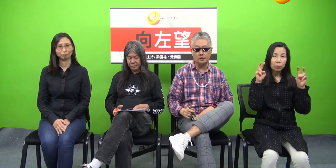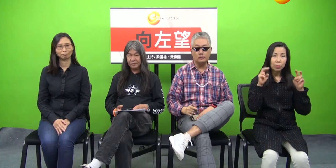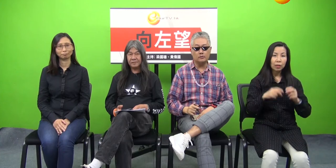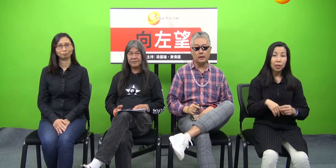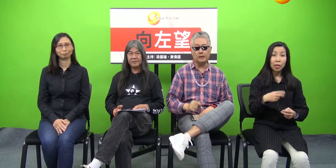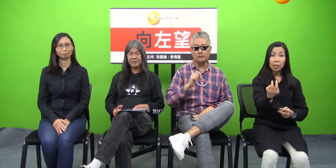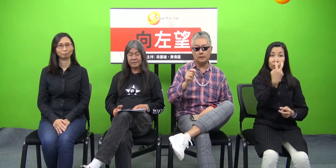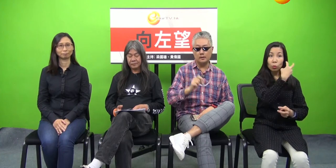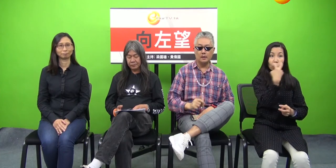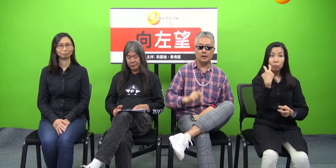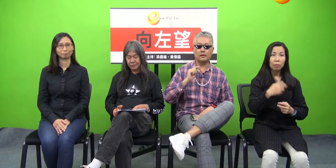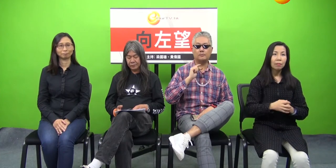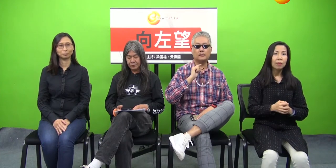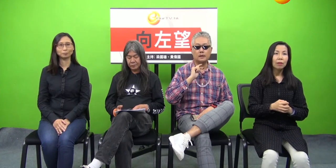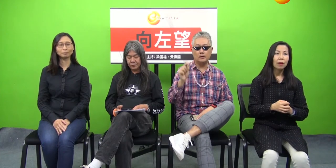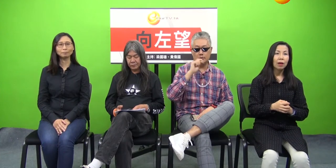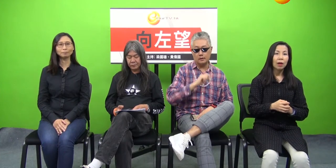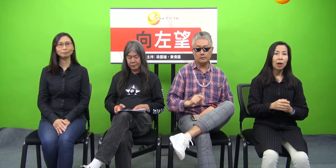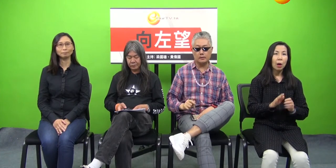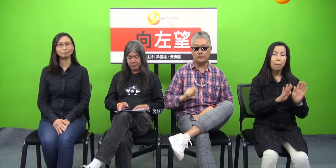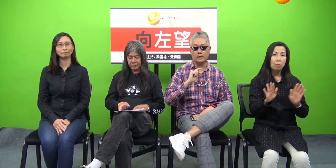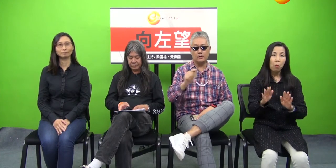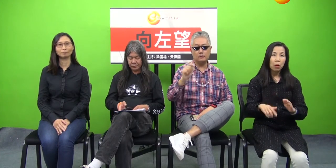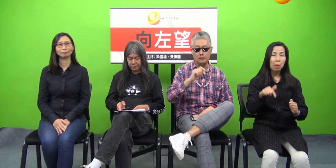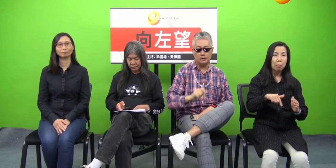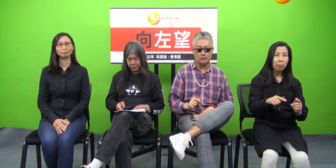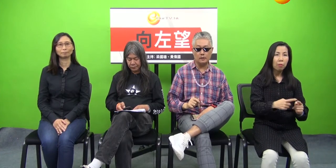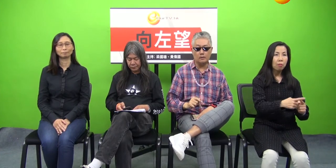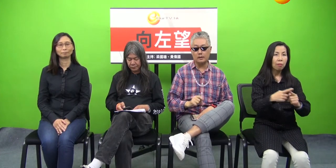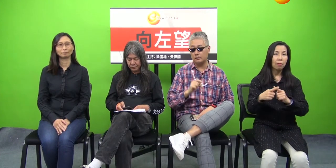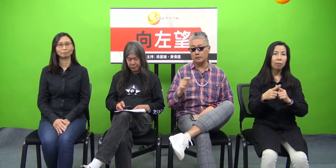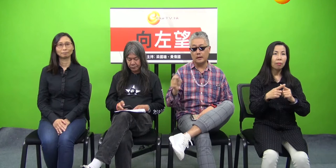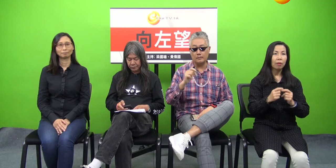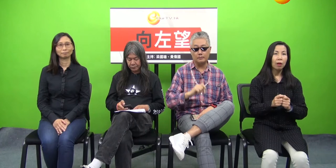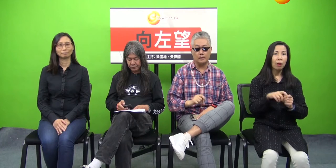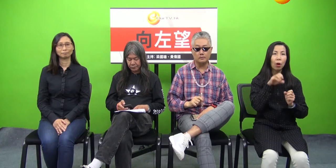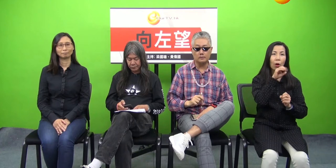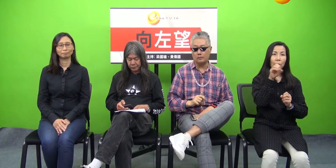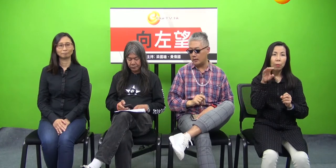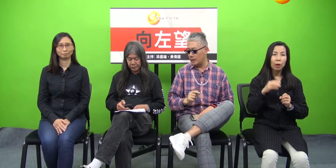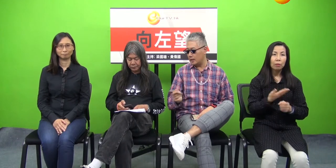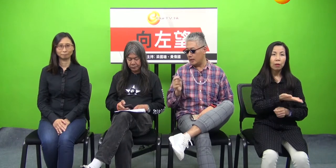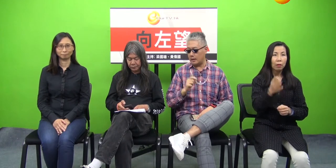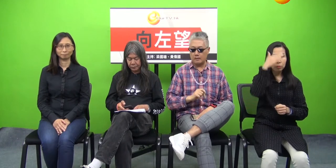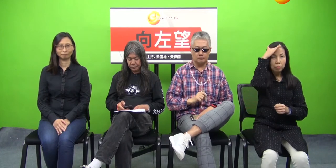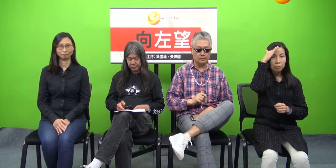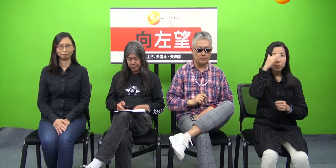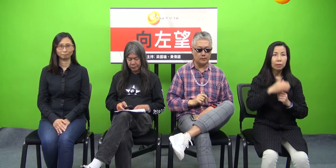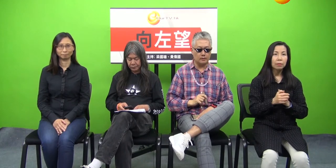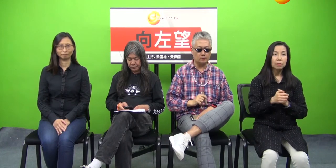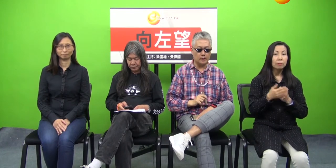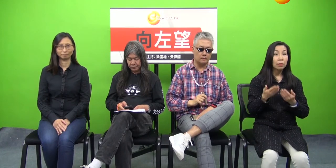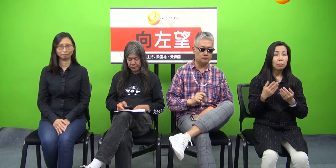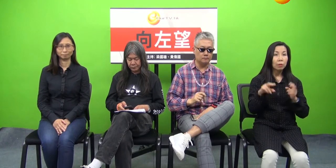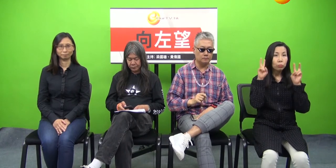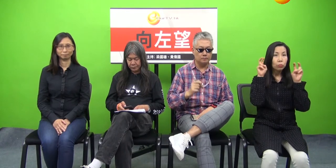这么高端打爆之，是为一班低端人士低端而设话呢，那都大家明白，讲到就是说、今天我们讲的